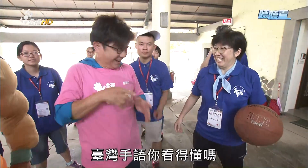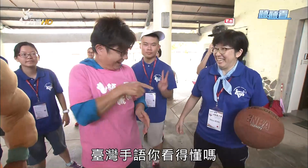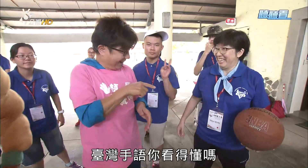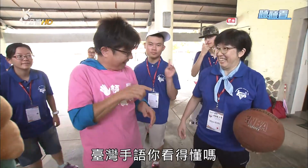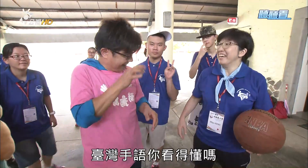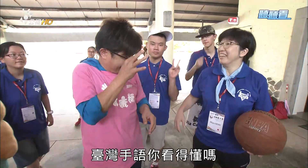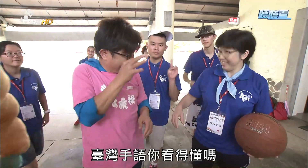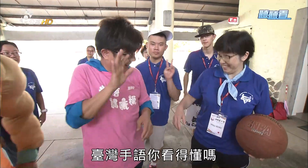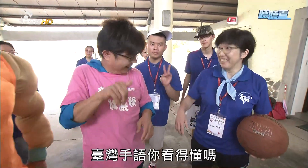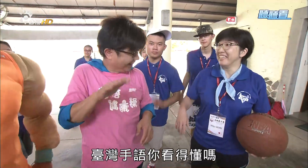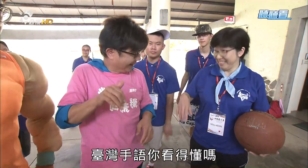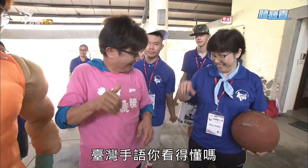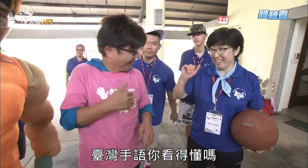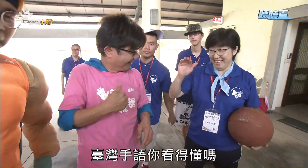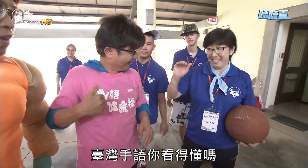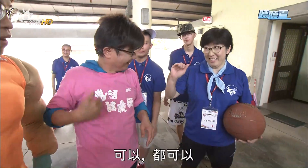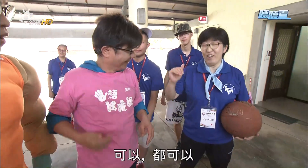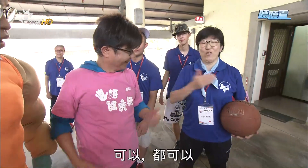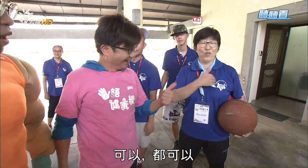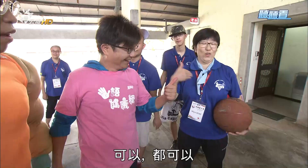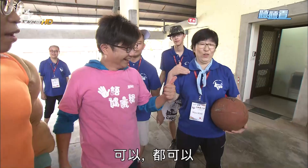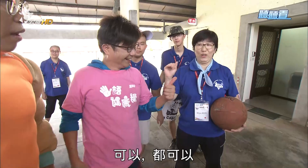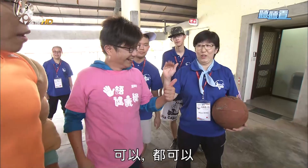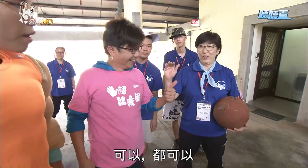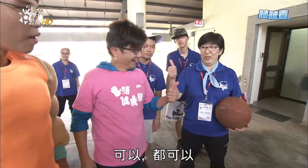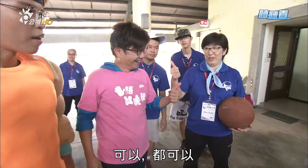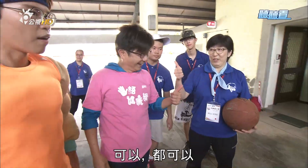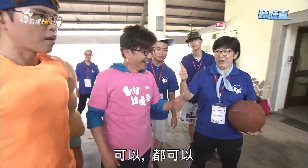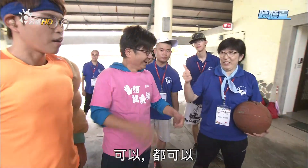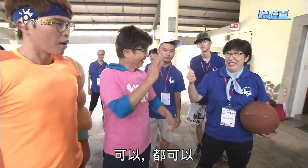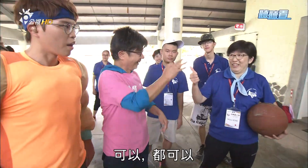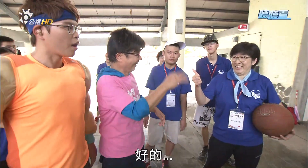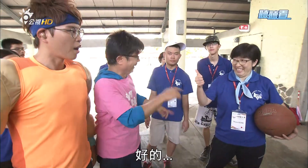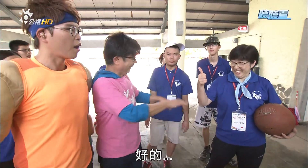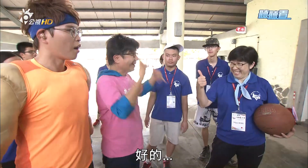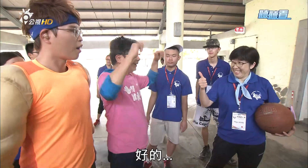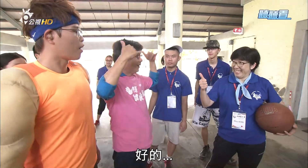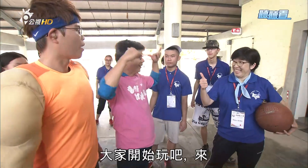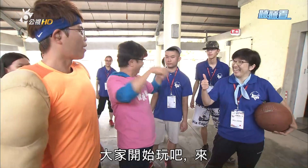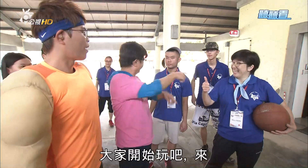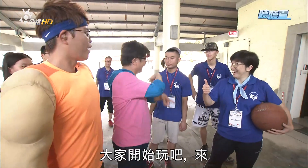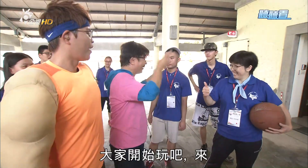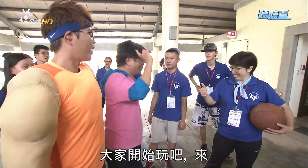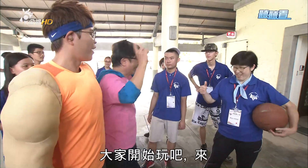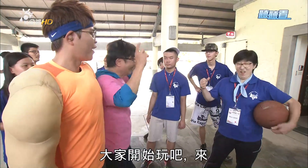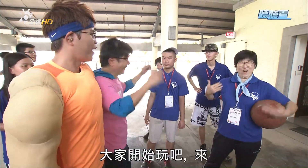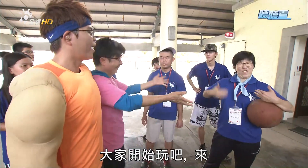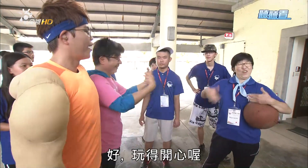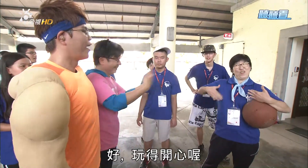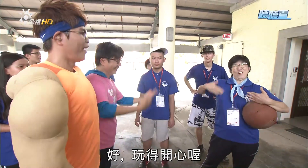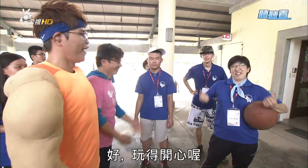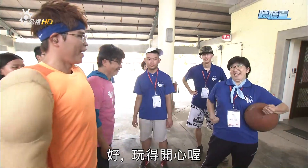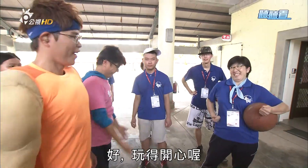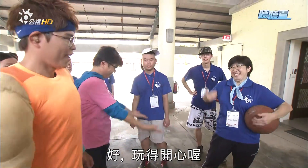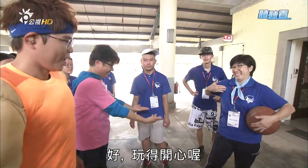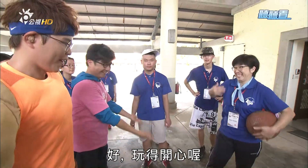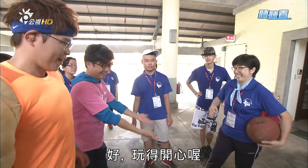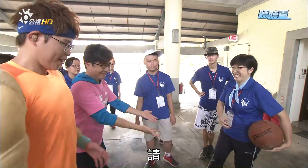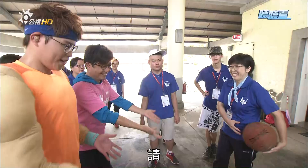你看得懂吗？ 可以。都可以， 哦，好的好的，大家开始玩吧。来， 好，哎，玩得开心哦。 啊，请您